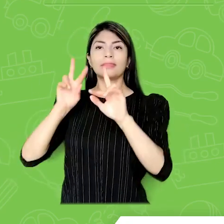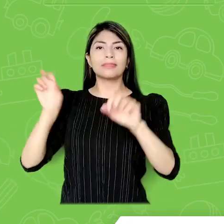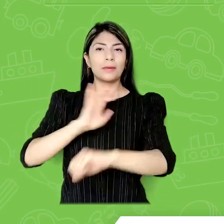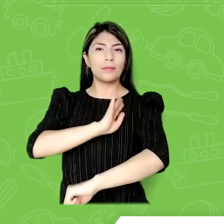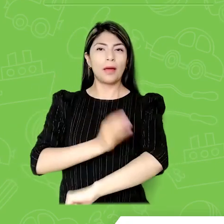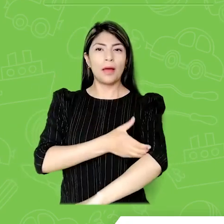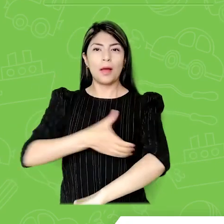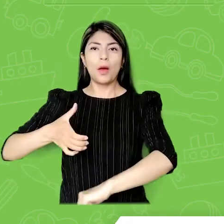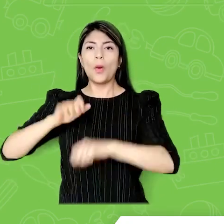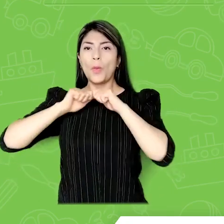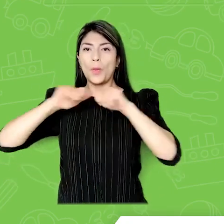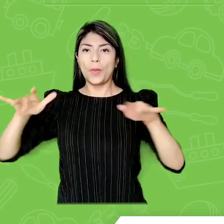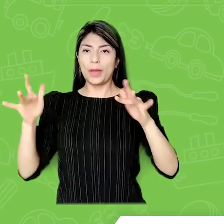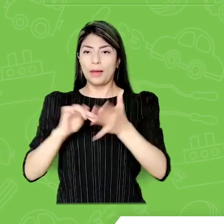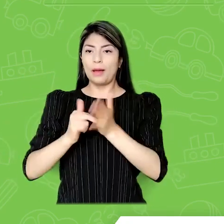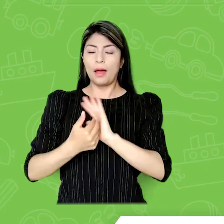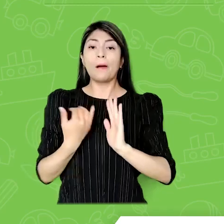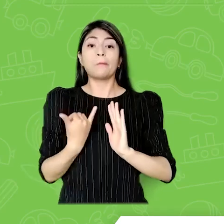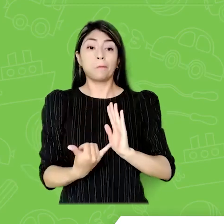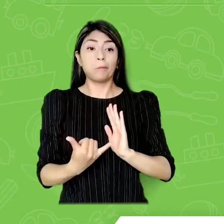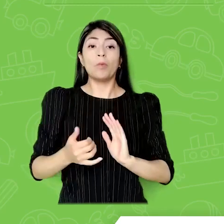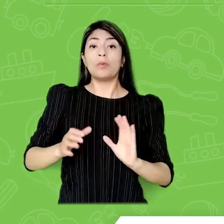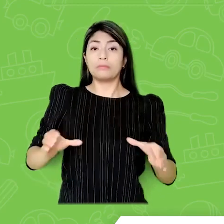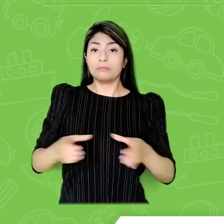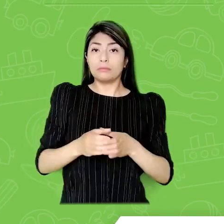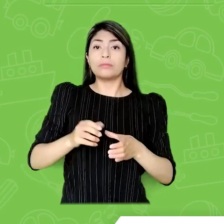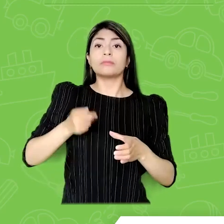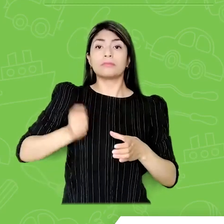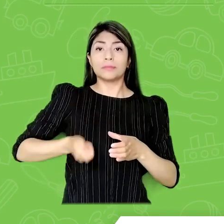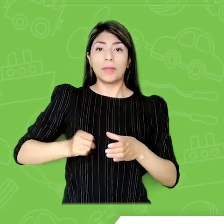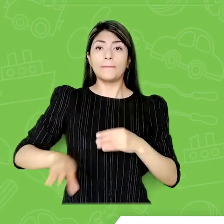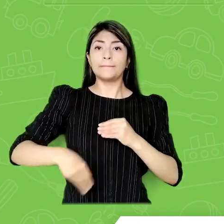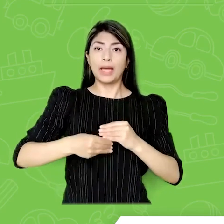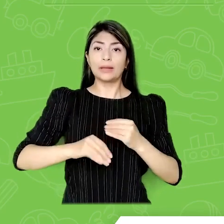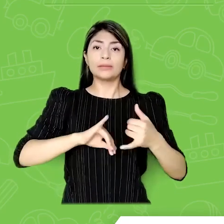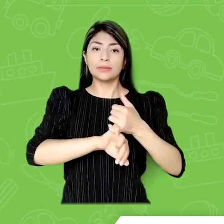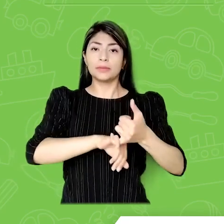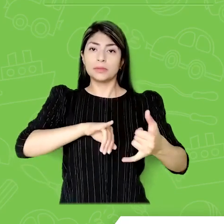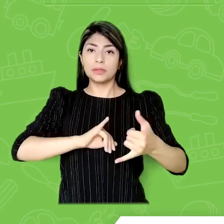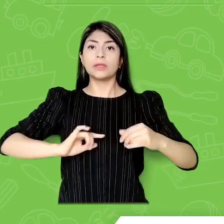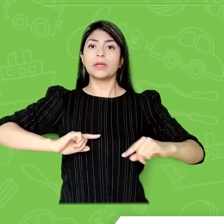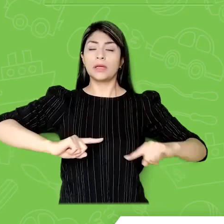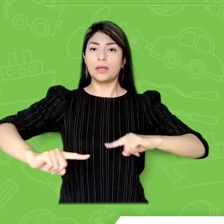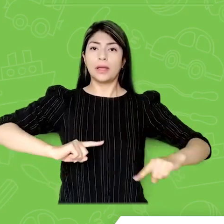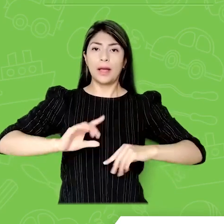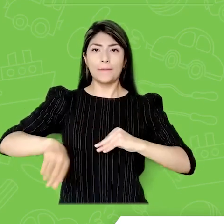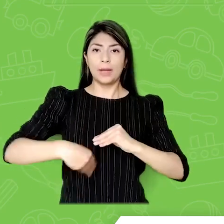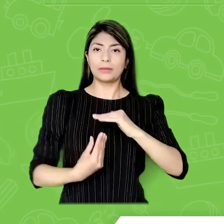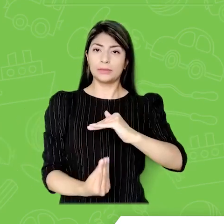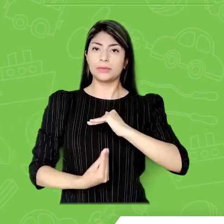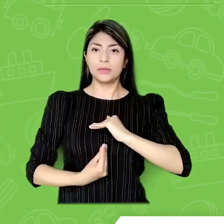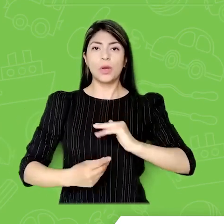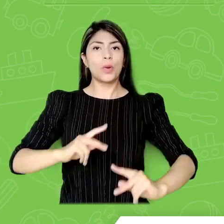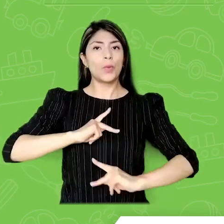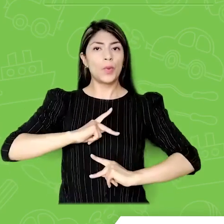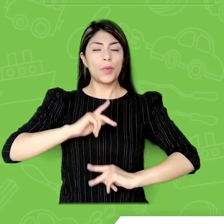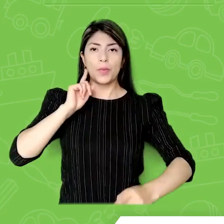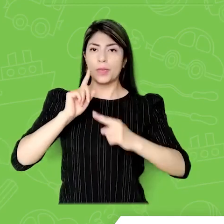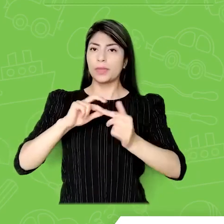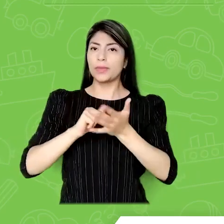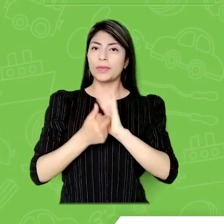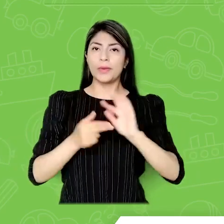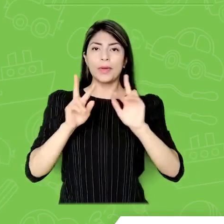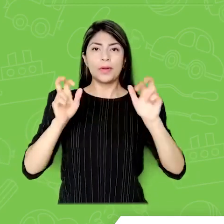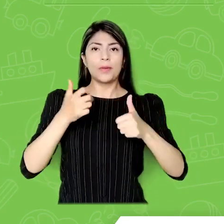poder público, dotada de personería jurídica, autonomía administrativa y patrimonio propio, que, con el fin de garantizar